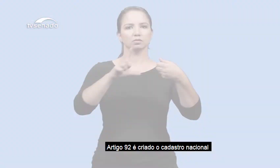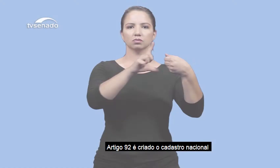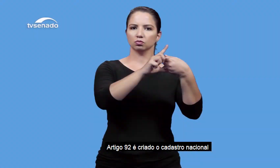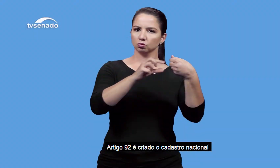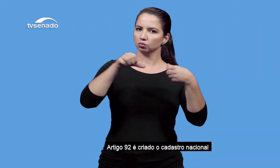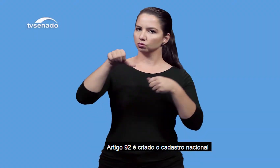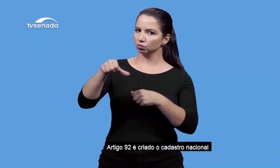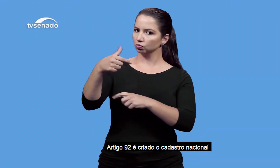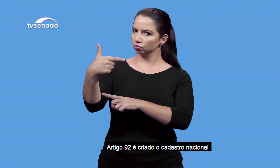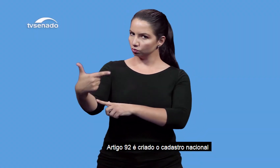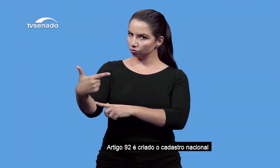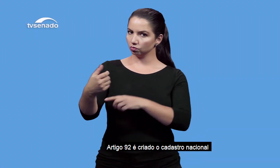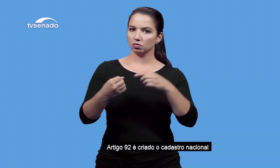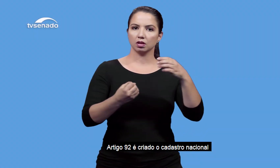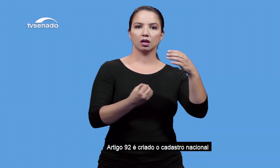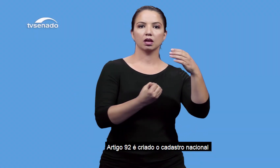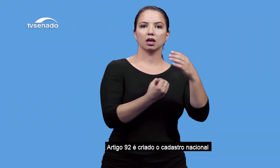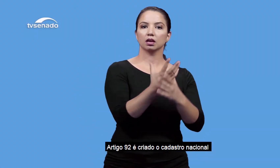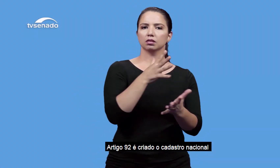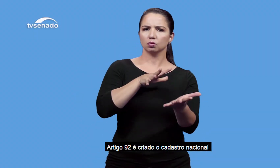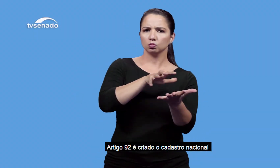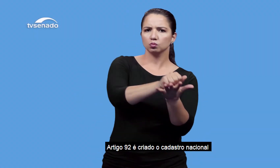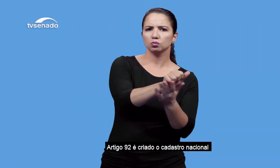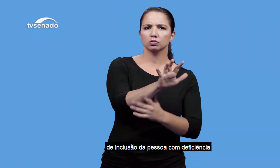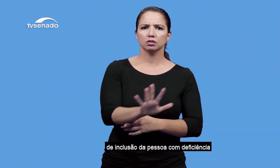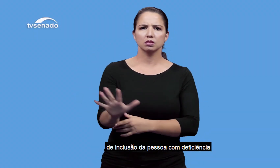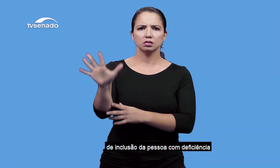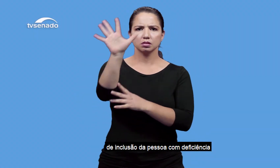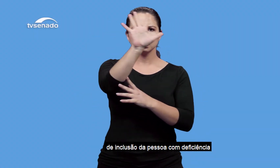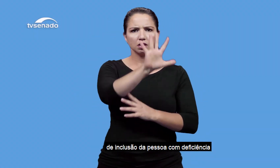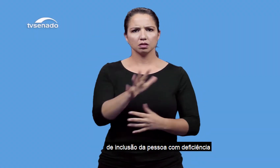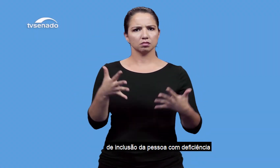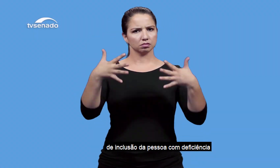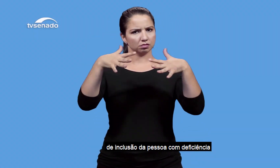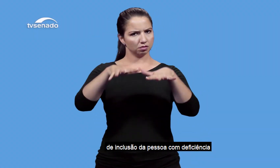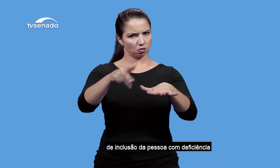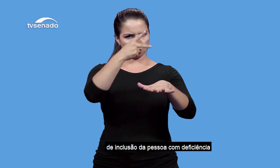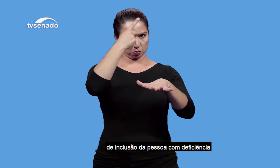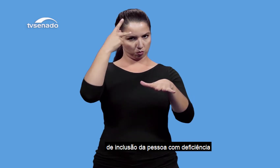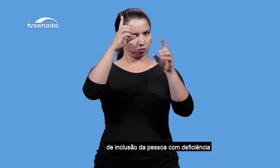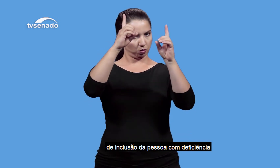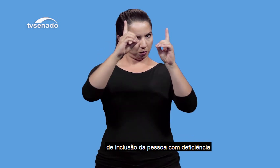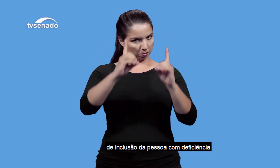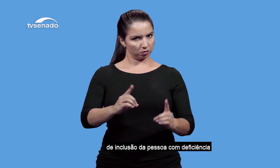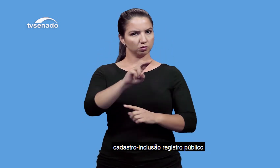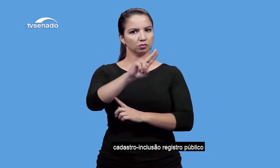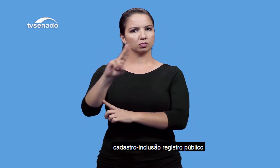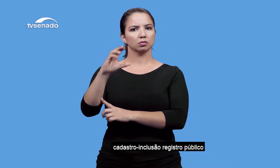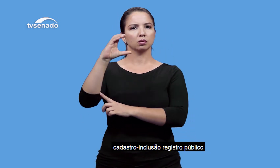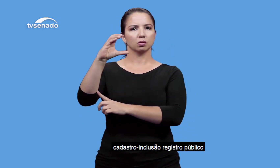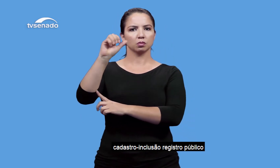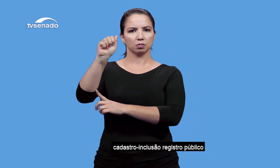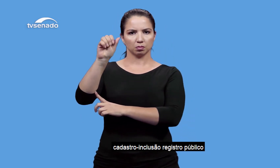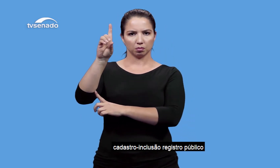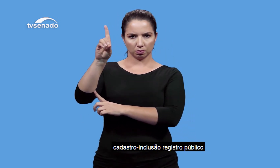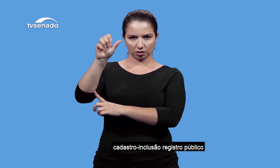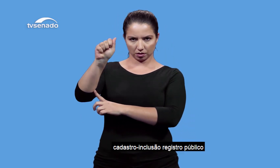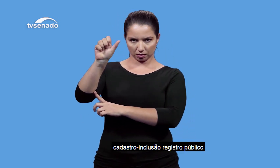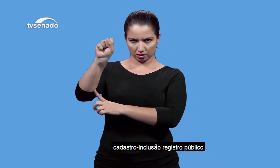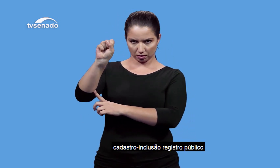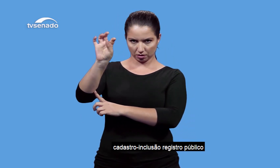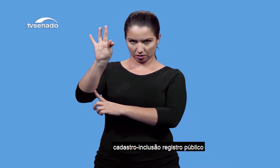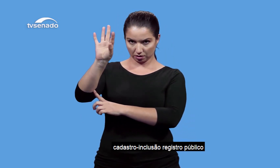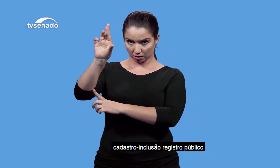o artigo 92 é criado o cadastro nacional de inclusão da pessoa com deficiência cadastro-inclusão